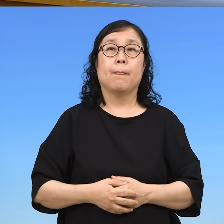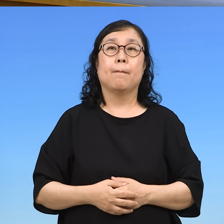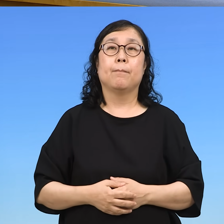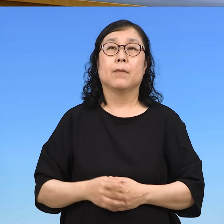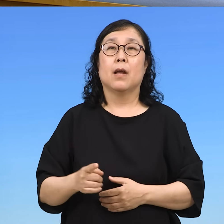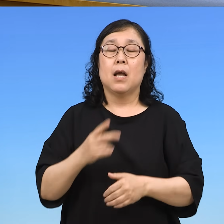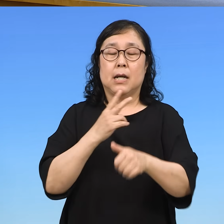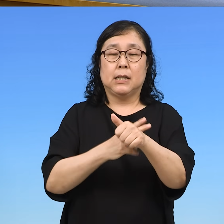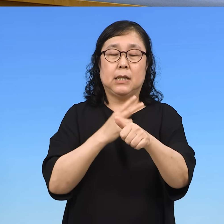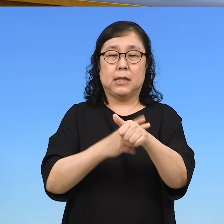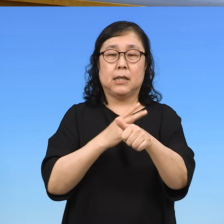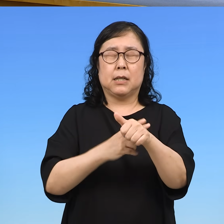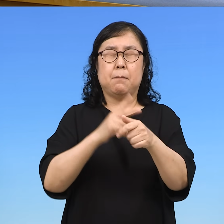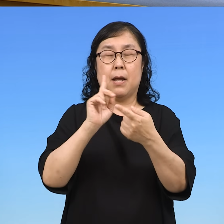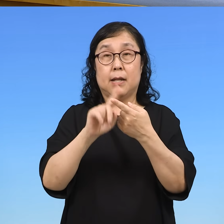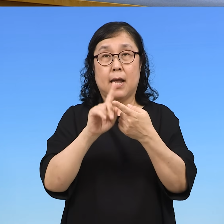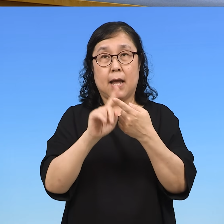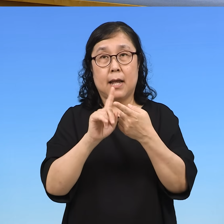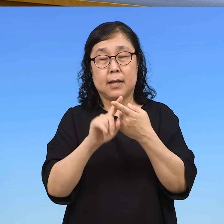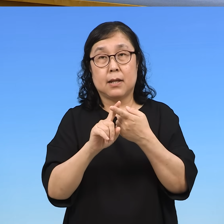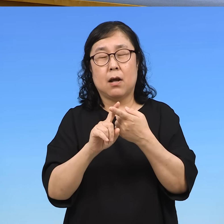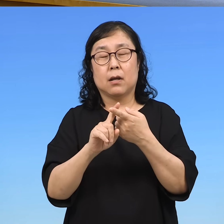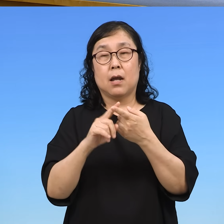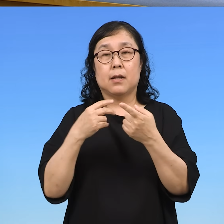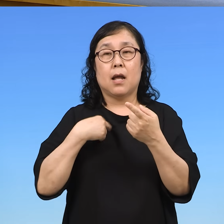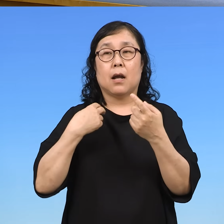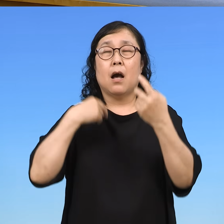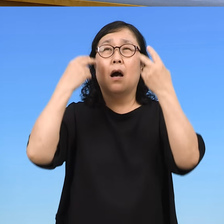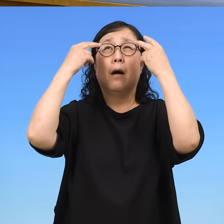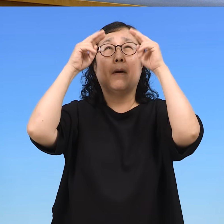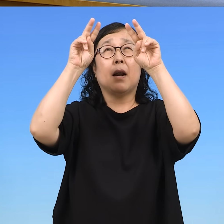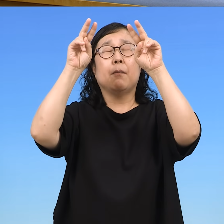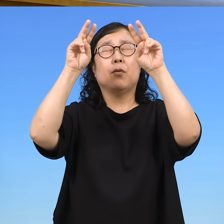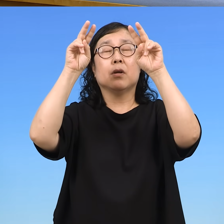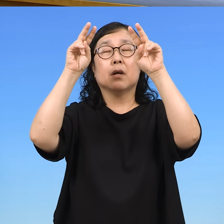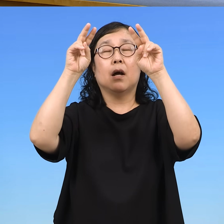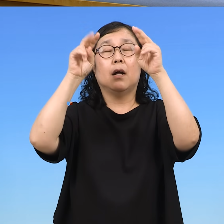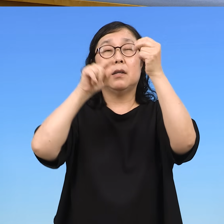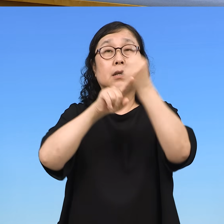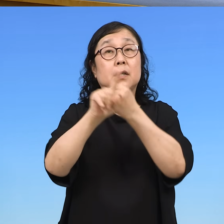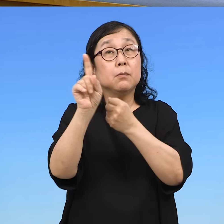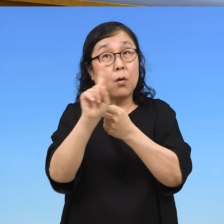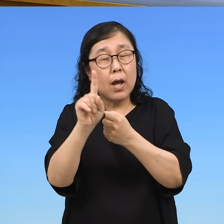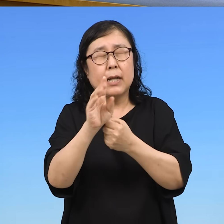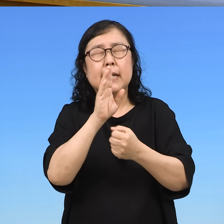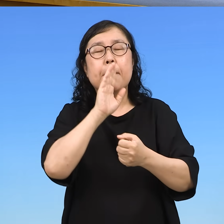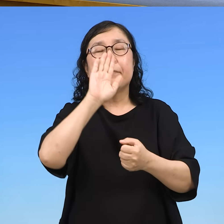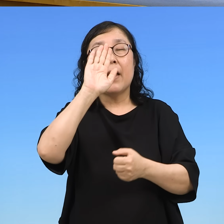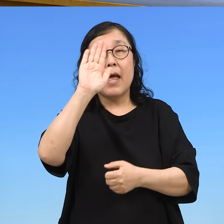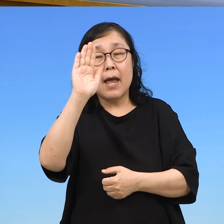만지네. 그 왜 스승님에 대하여 이렇게 그 우러러 높이는가 봤더니,